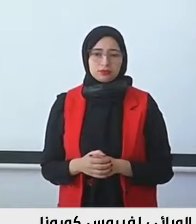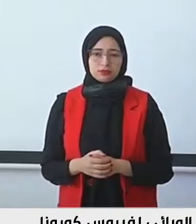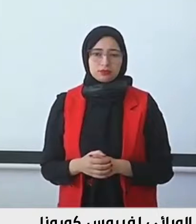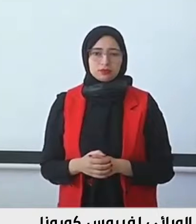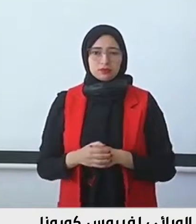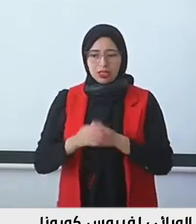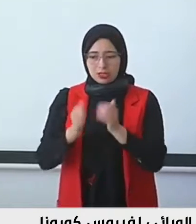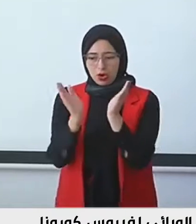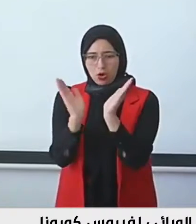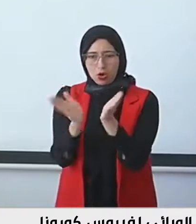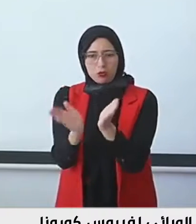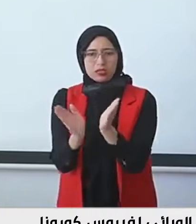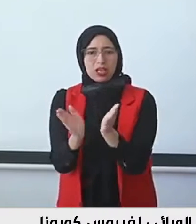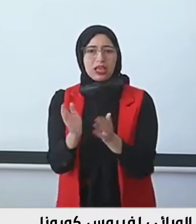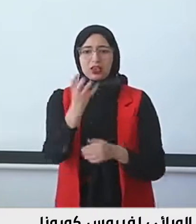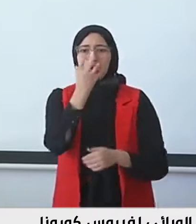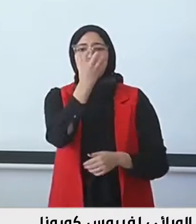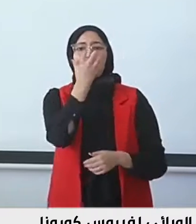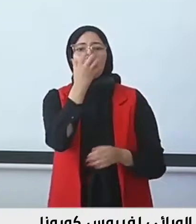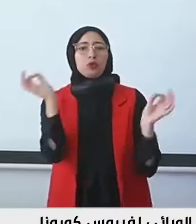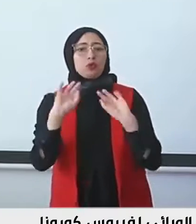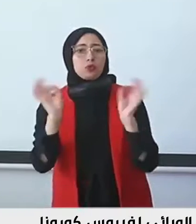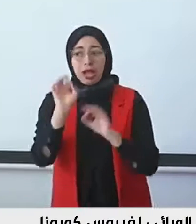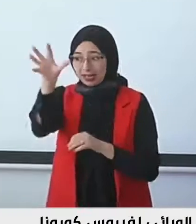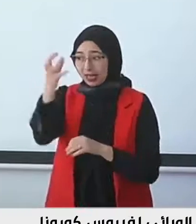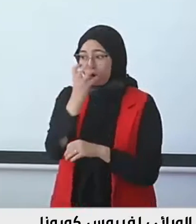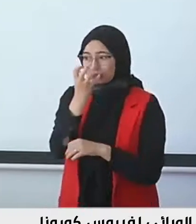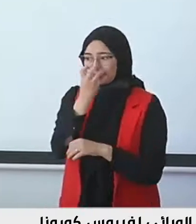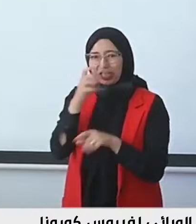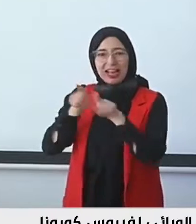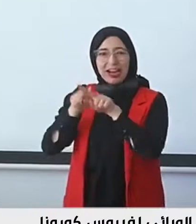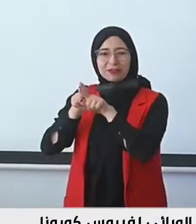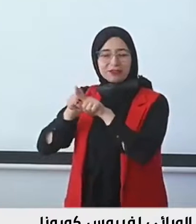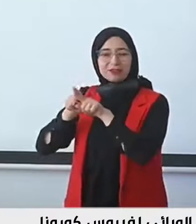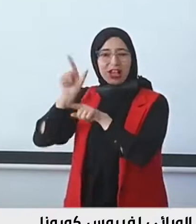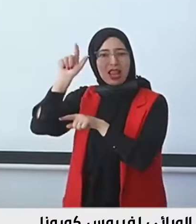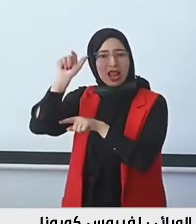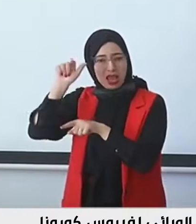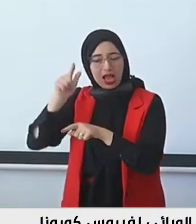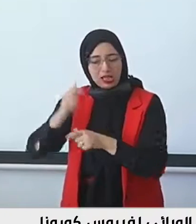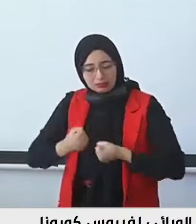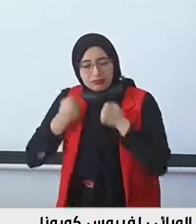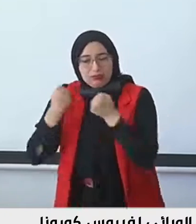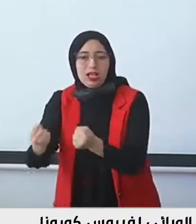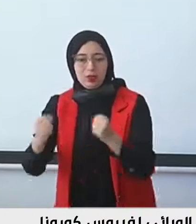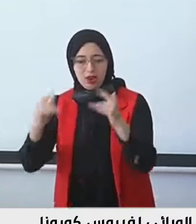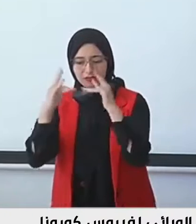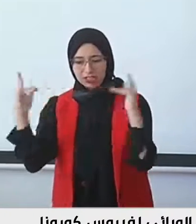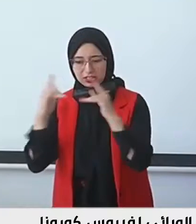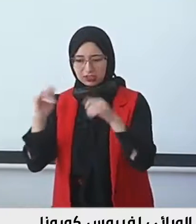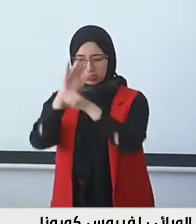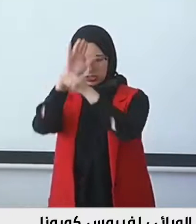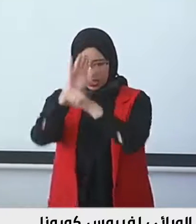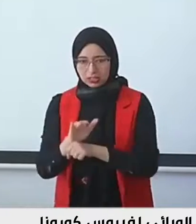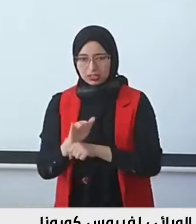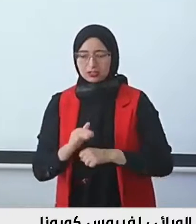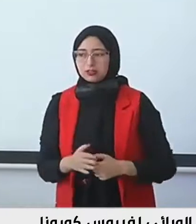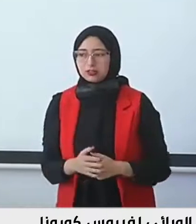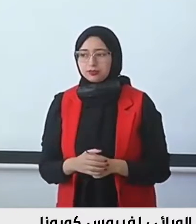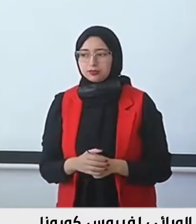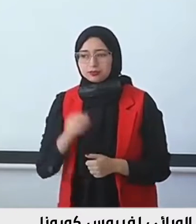حتى ما عندهمش نقاط اكسجين، وما ثم نقاط اكسجين نستغل الفضاءات هذه مش للتكفل بالمرض.